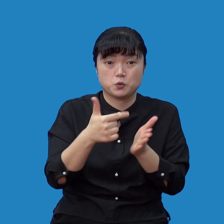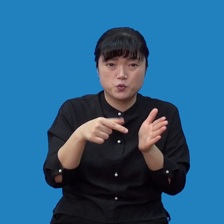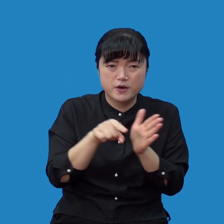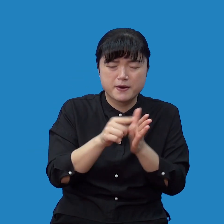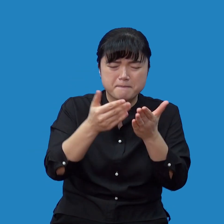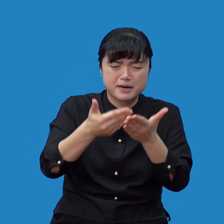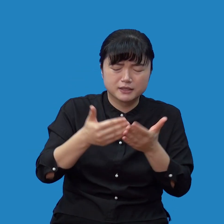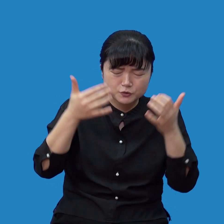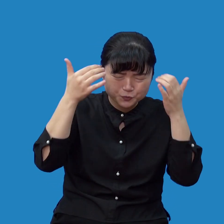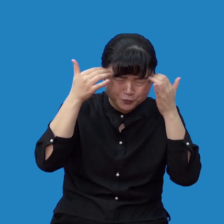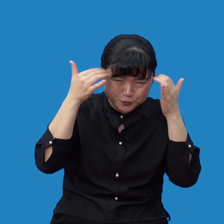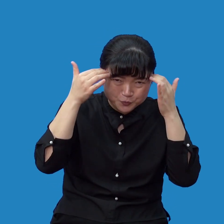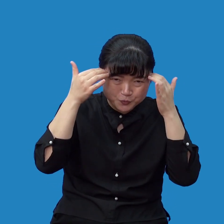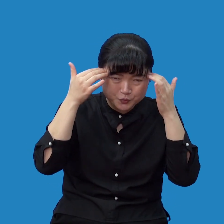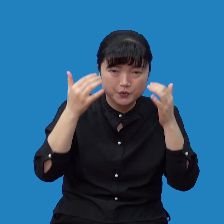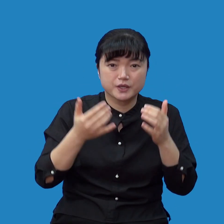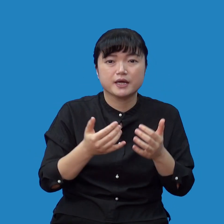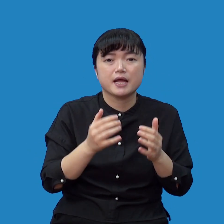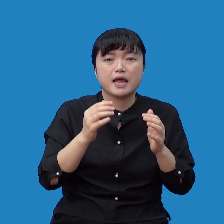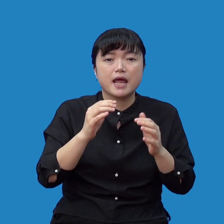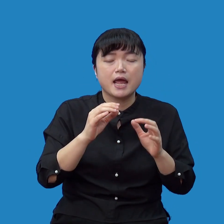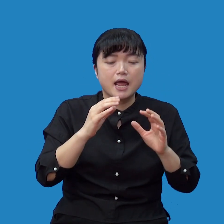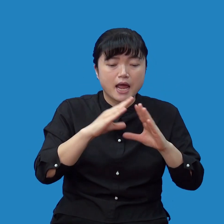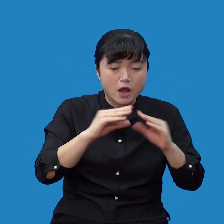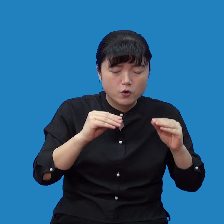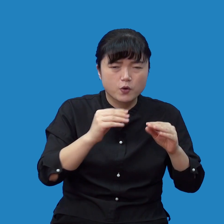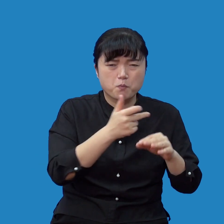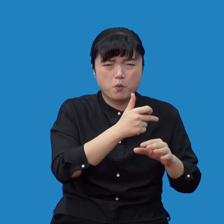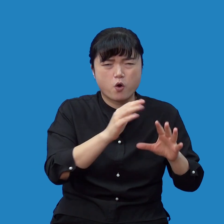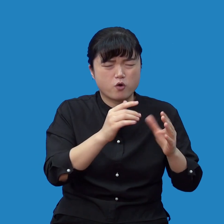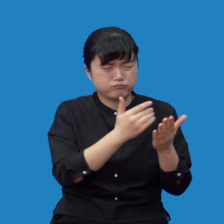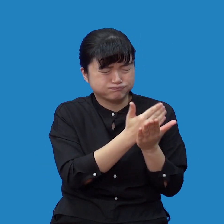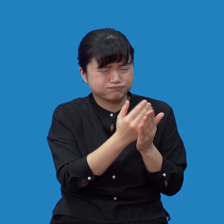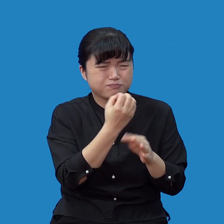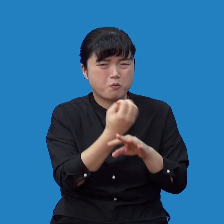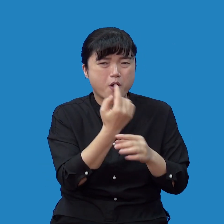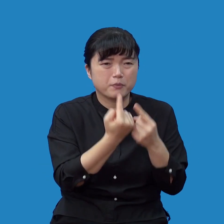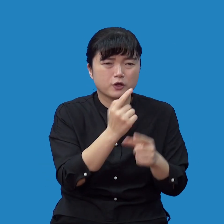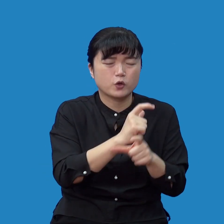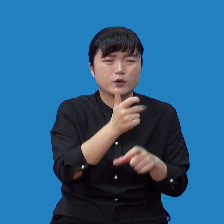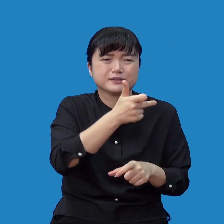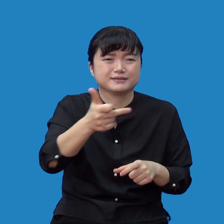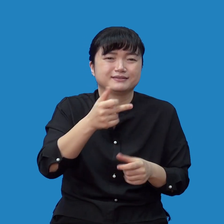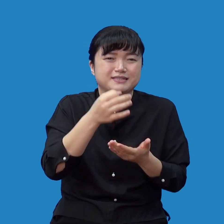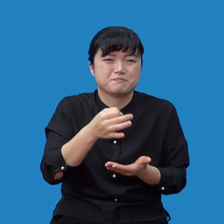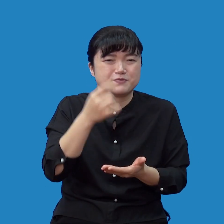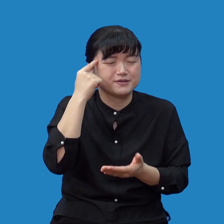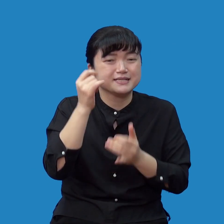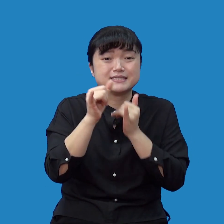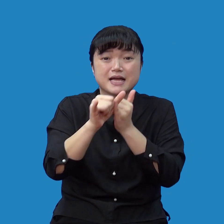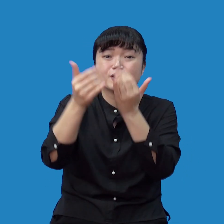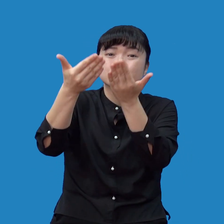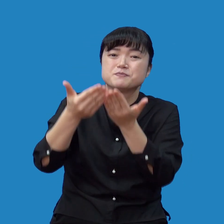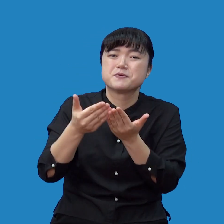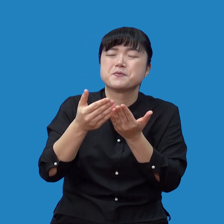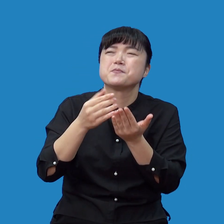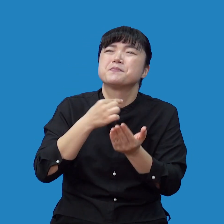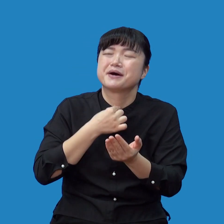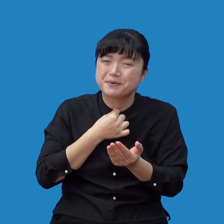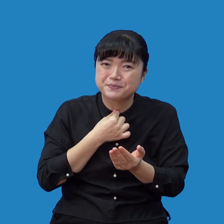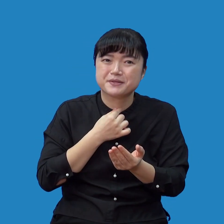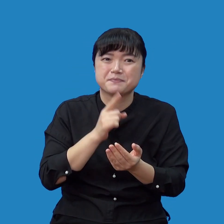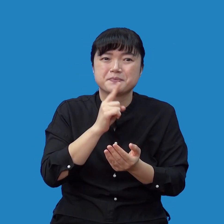수모를 애굽의 모든 보화보다 더 큰 재물로 여겼으니 이는 상 주심을 바라봄이라. 이게 사실 모세의